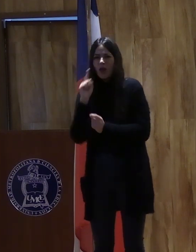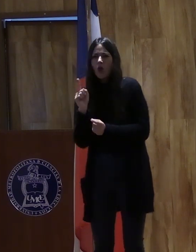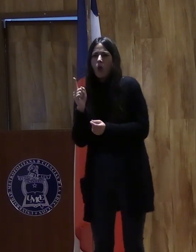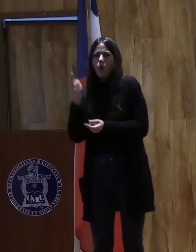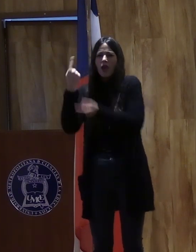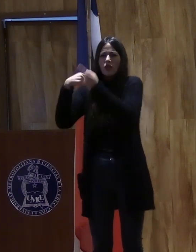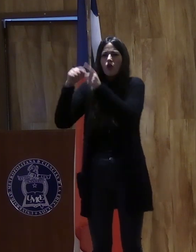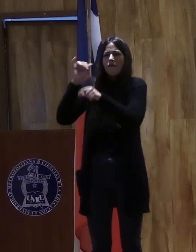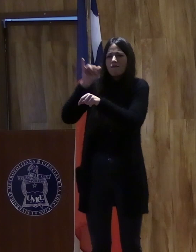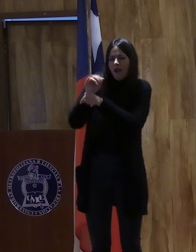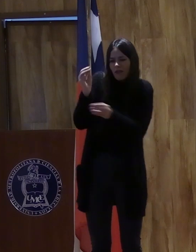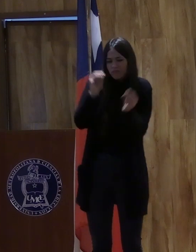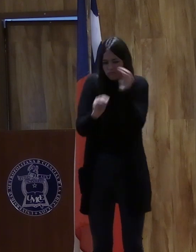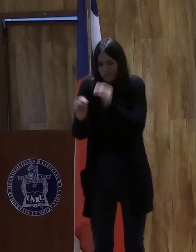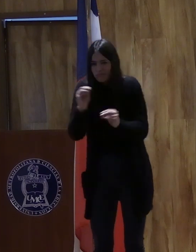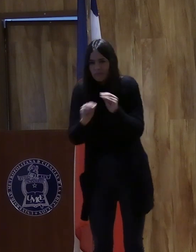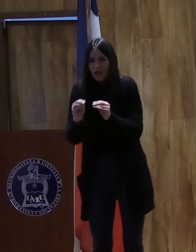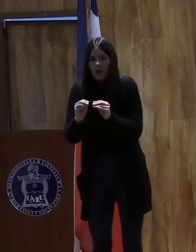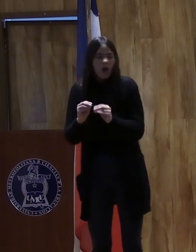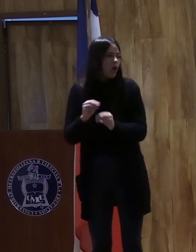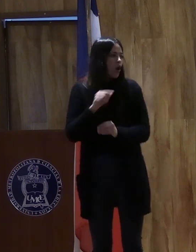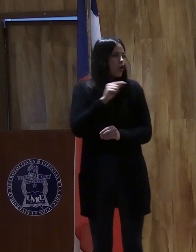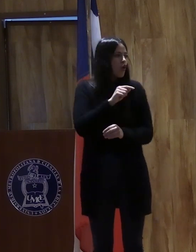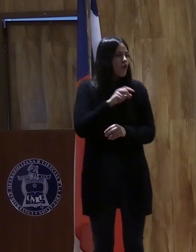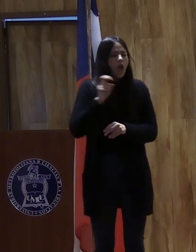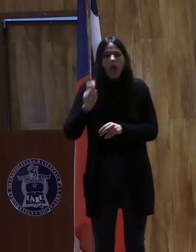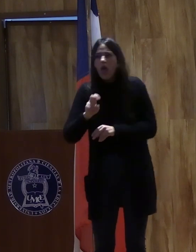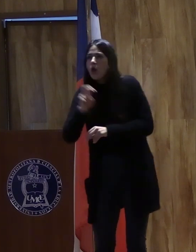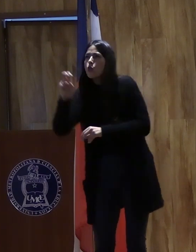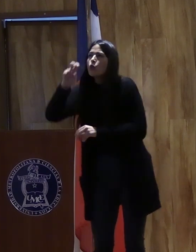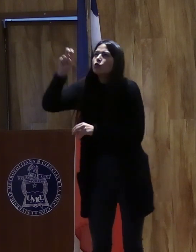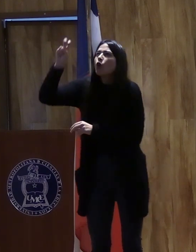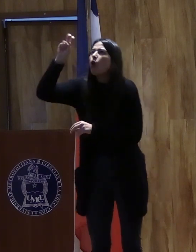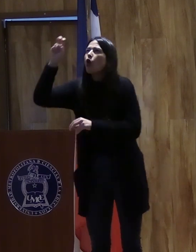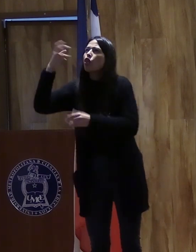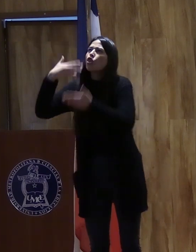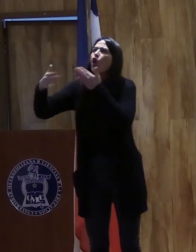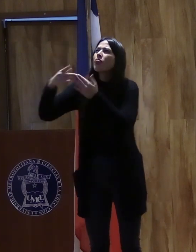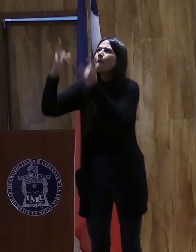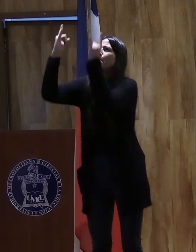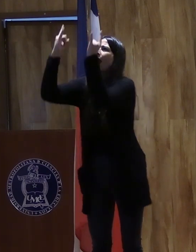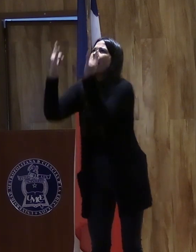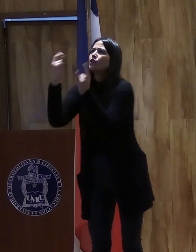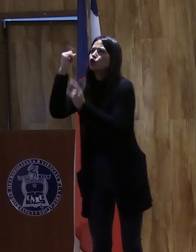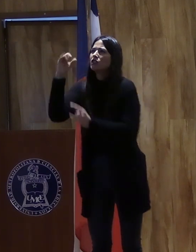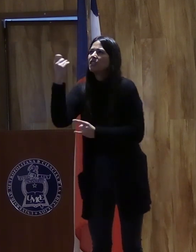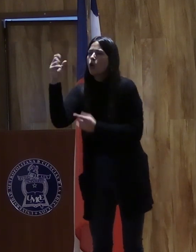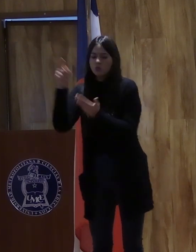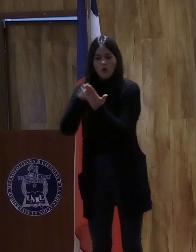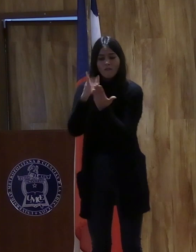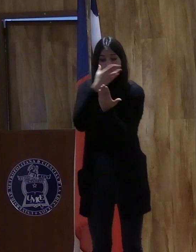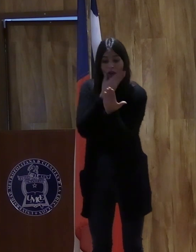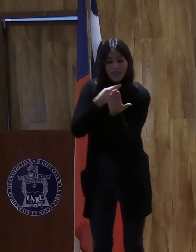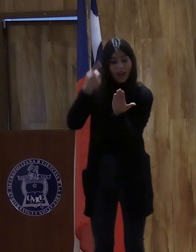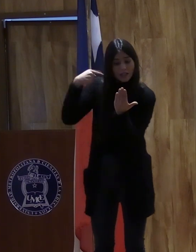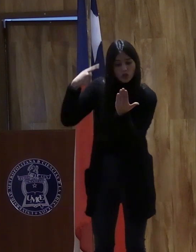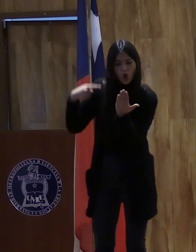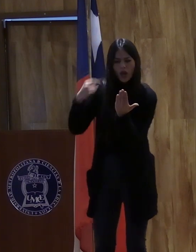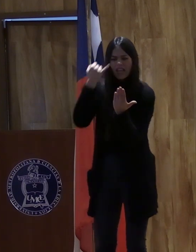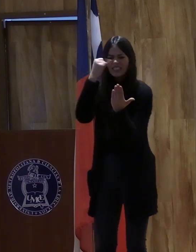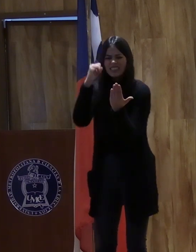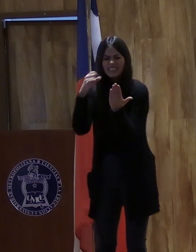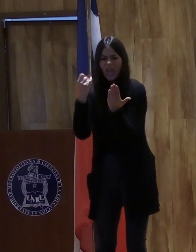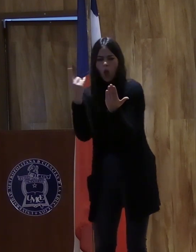vamos a hacer una excursión para ir a buscar dónde estaba el palacio de Zeus. Es preciosa toda la historia. Y Zeus era